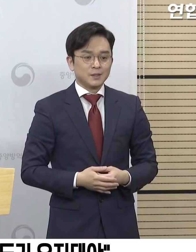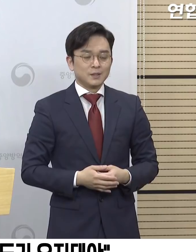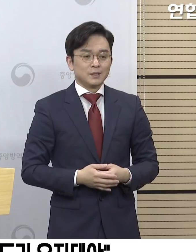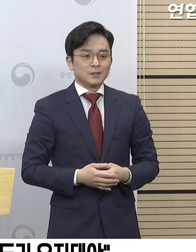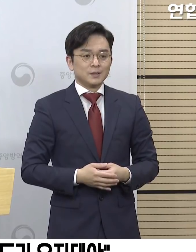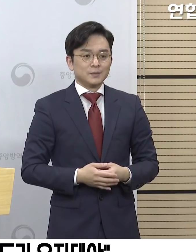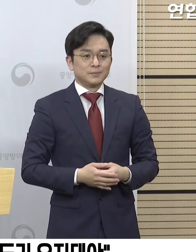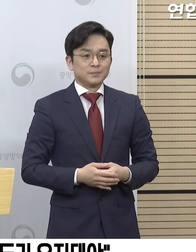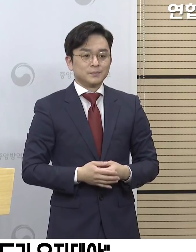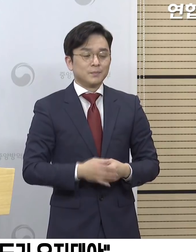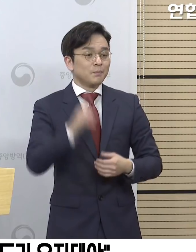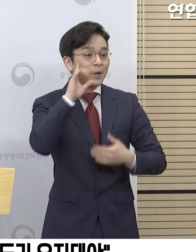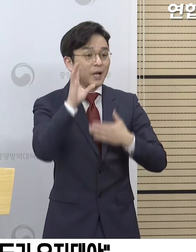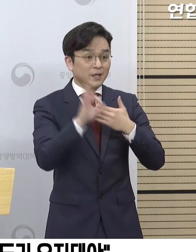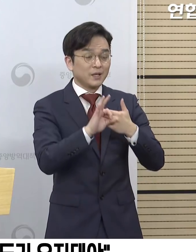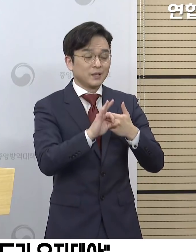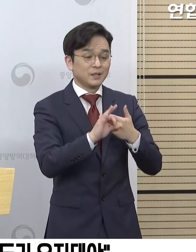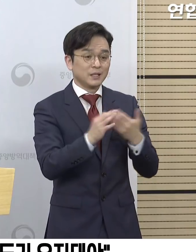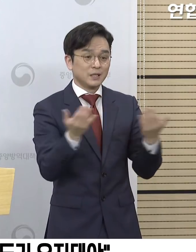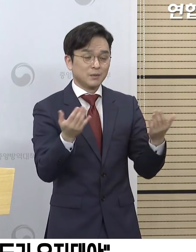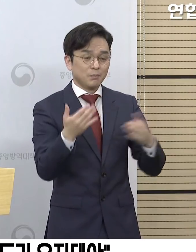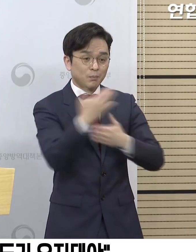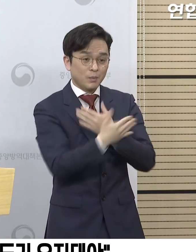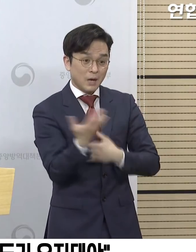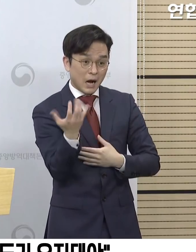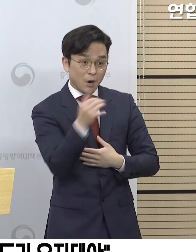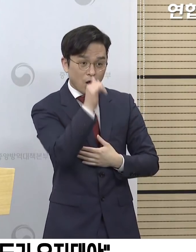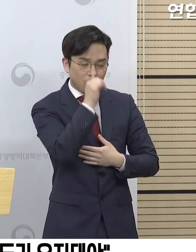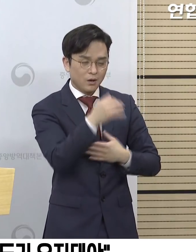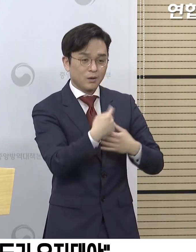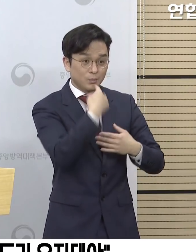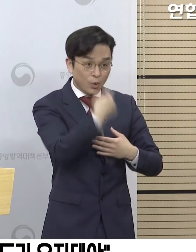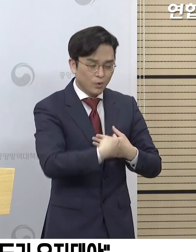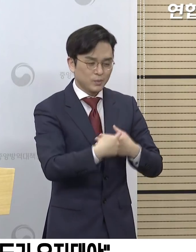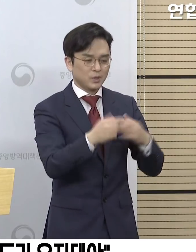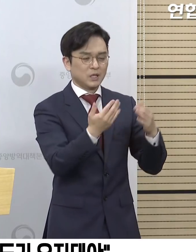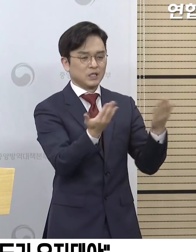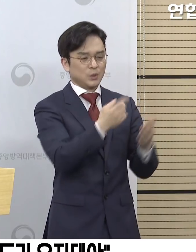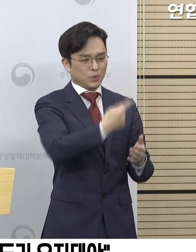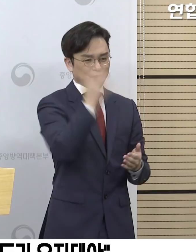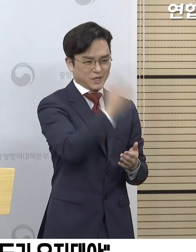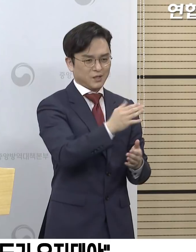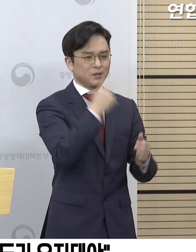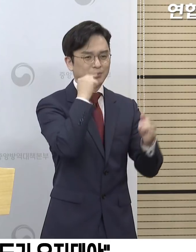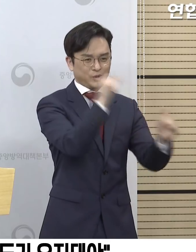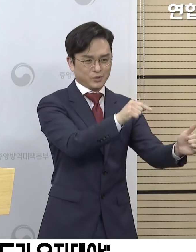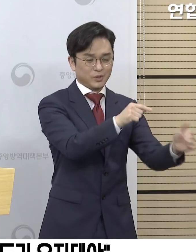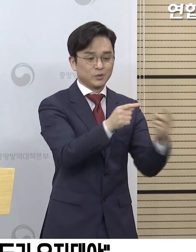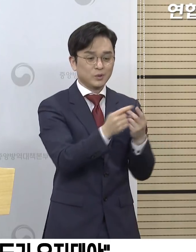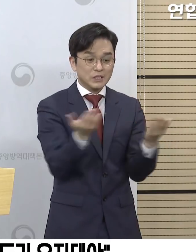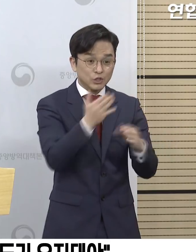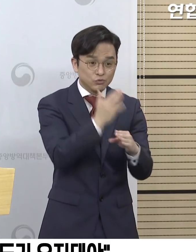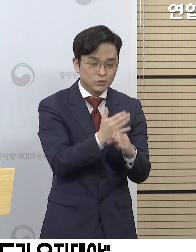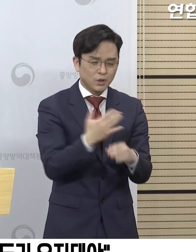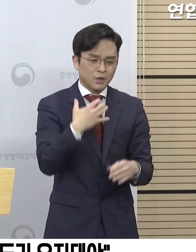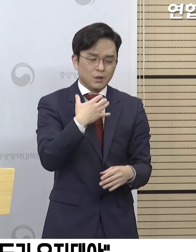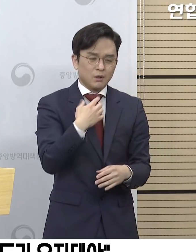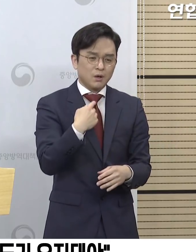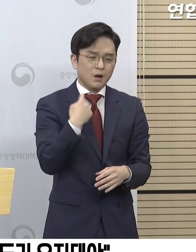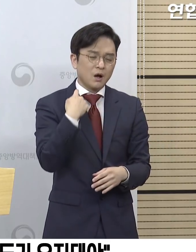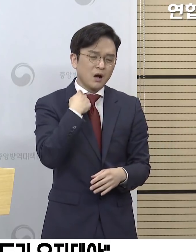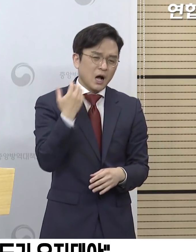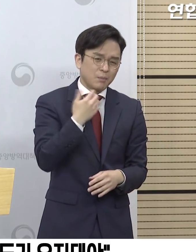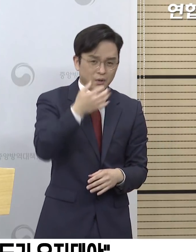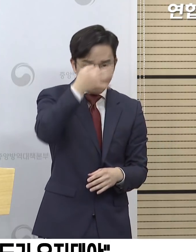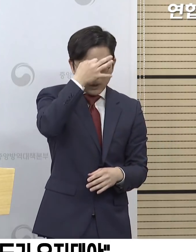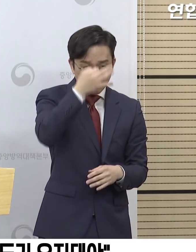경우에는 출근하지 않도록 하고 매일 발열 체크 등 근무 중에도 증상이 나타나면 즉시 퇴근 조치할 수